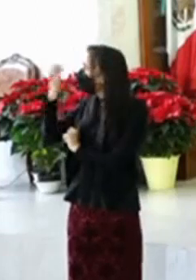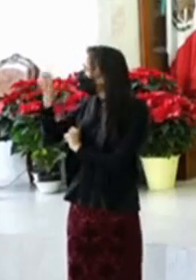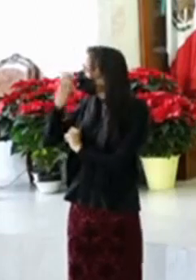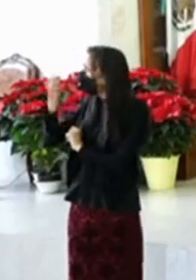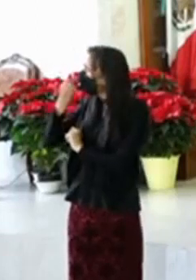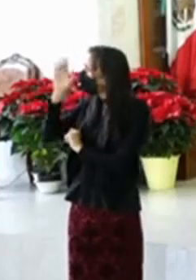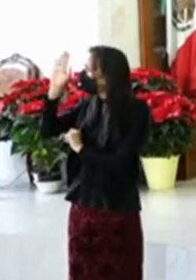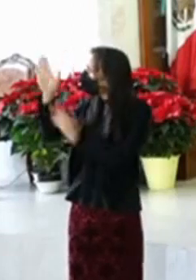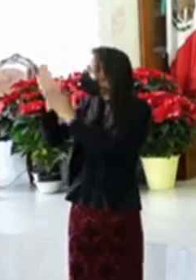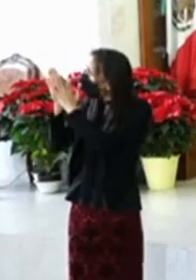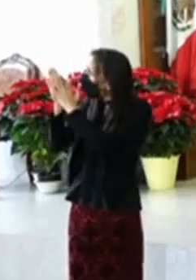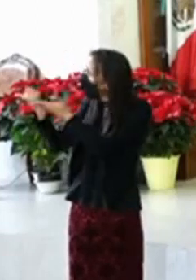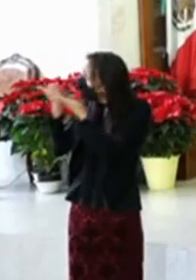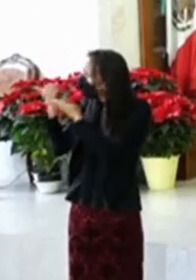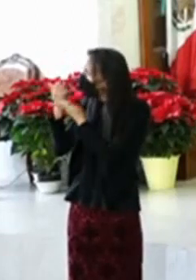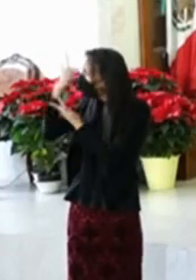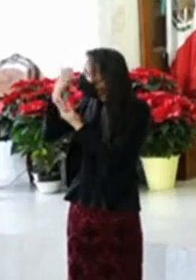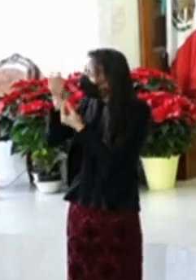Dios con nosotros.